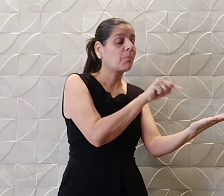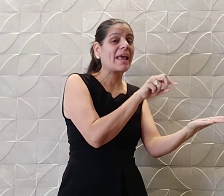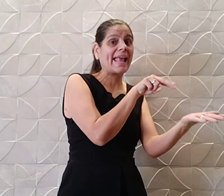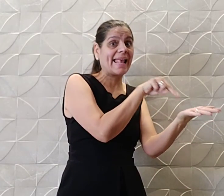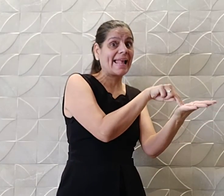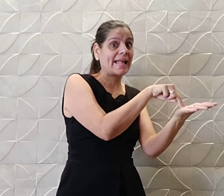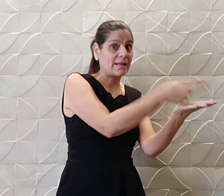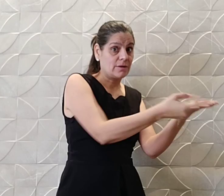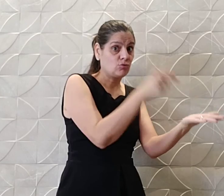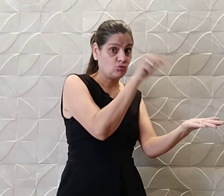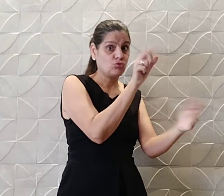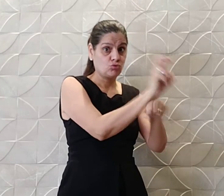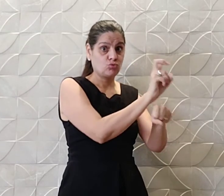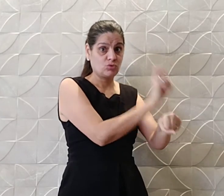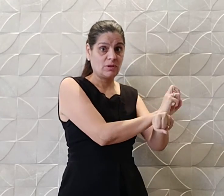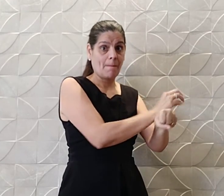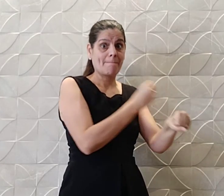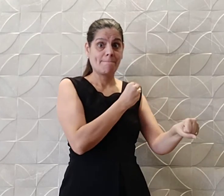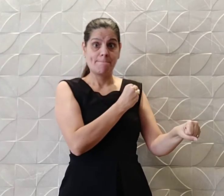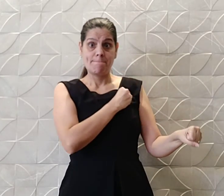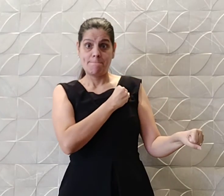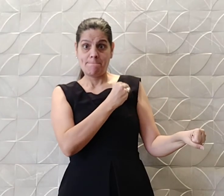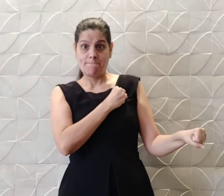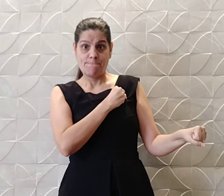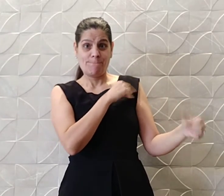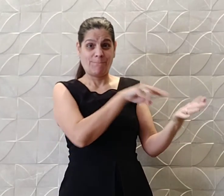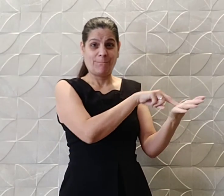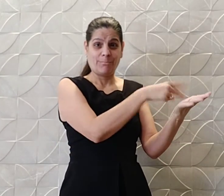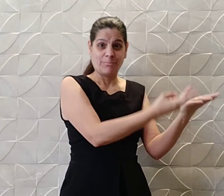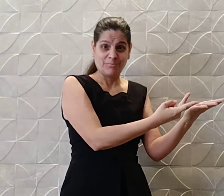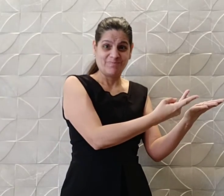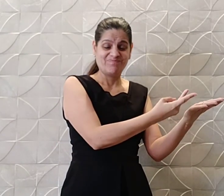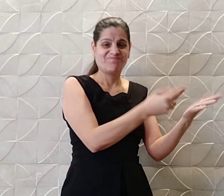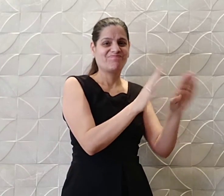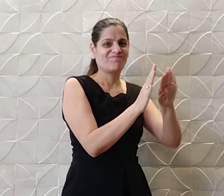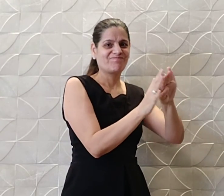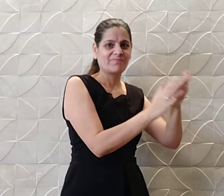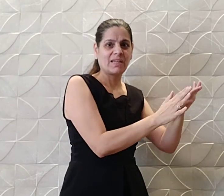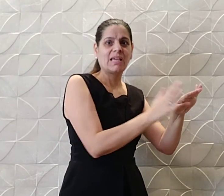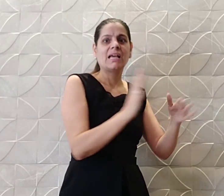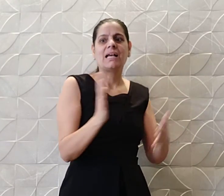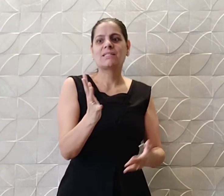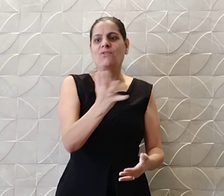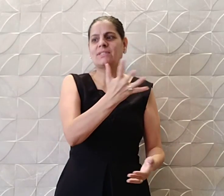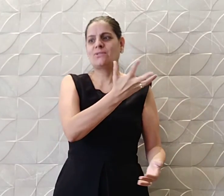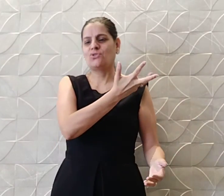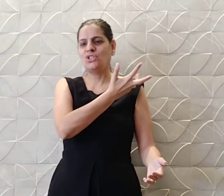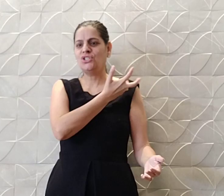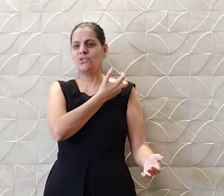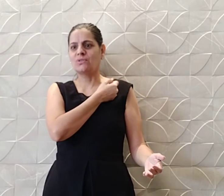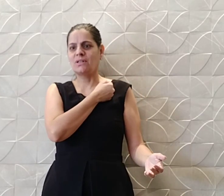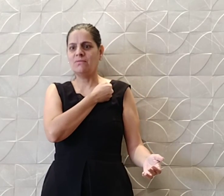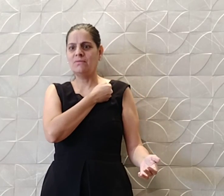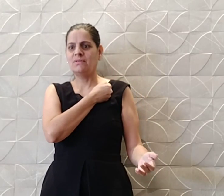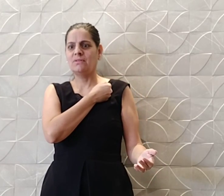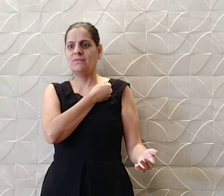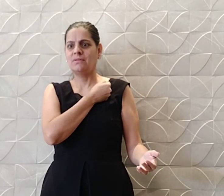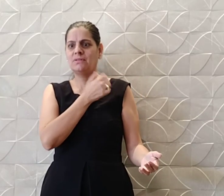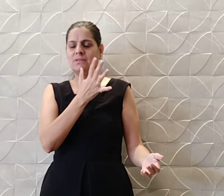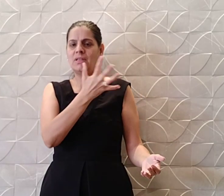dos judeus que veio a salvação aos judeus. Salvação aos gentios, não? Salvação